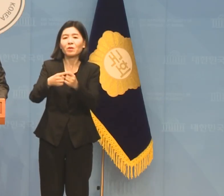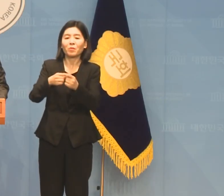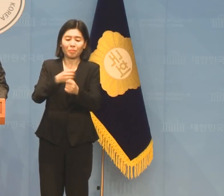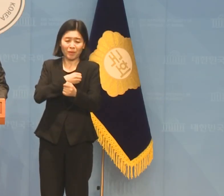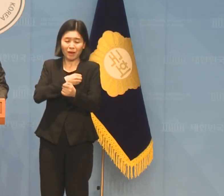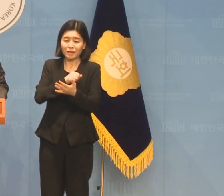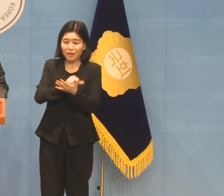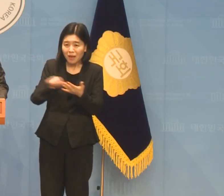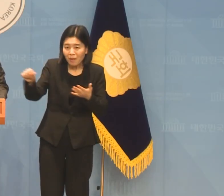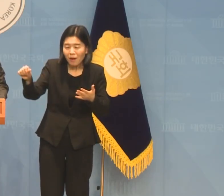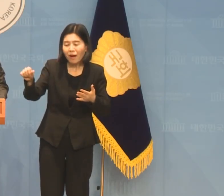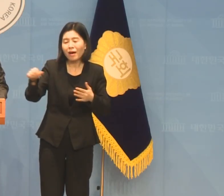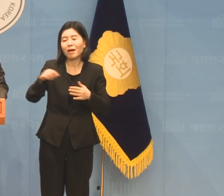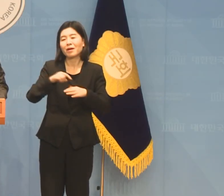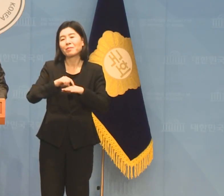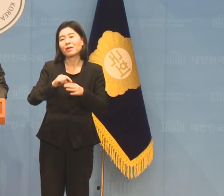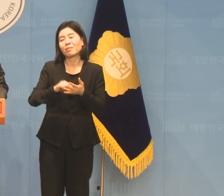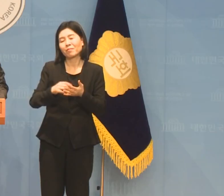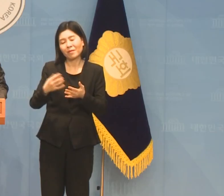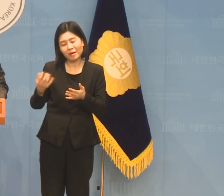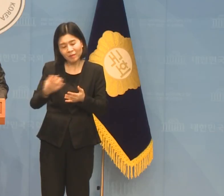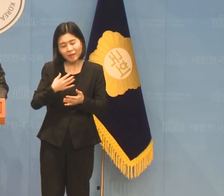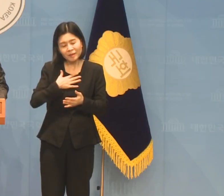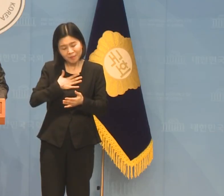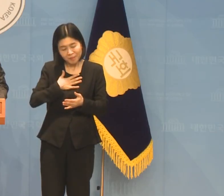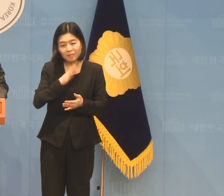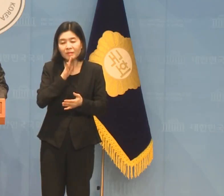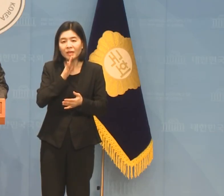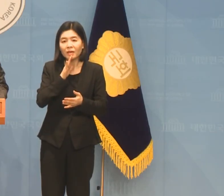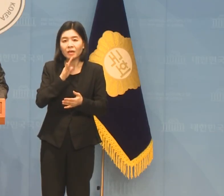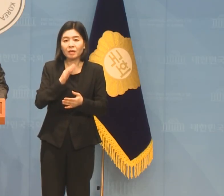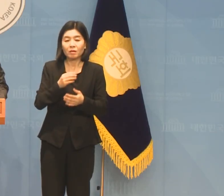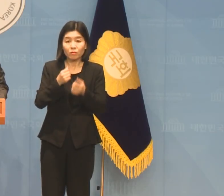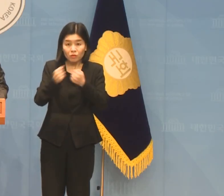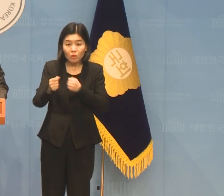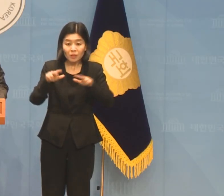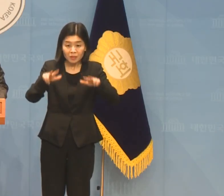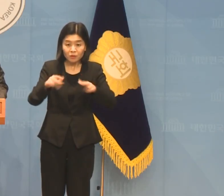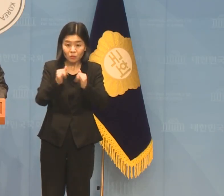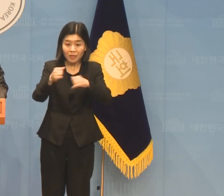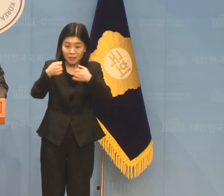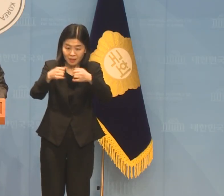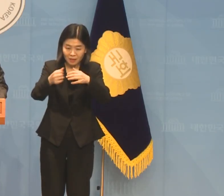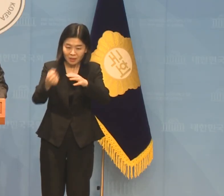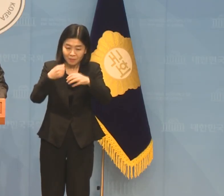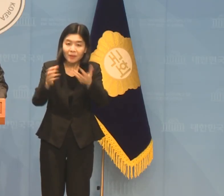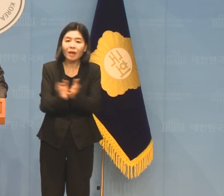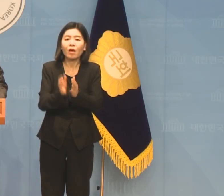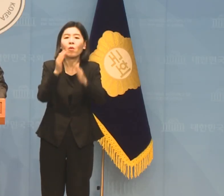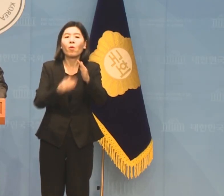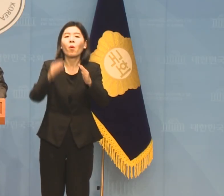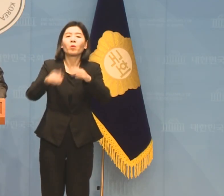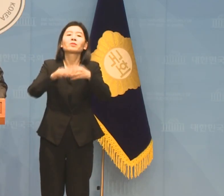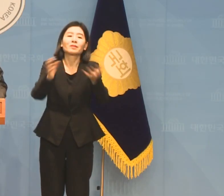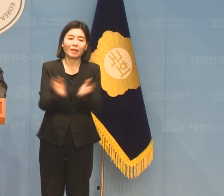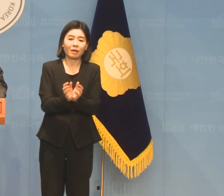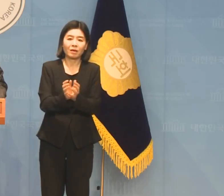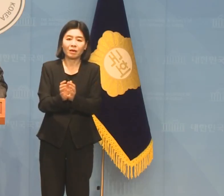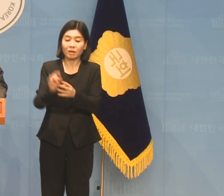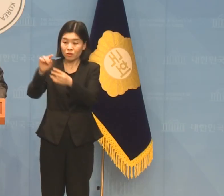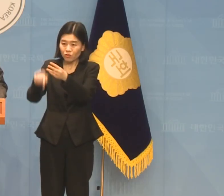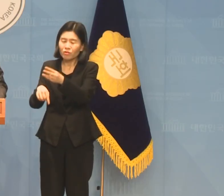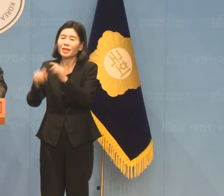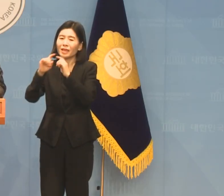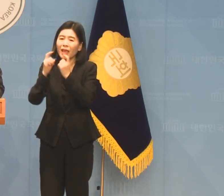하지만 우리는 공당이기에 윤석열 개인이 아닌 국민에게 충성하고 국민에게 의리를 지켜야